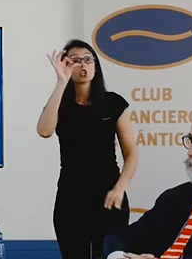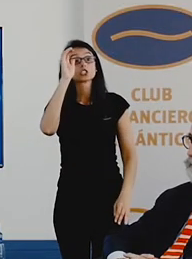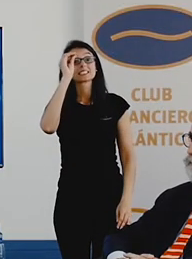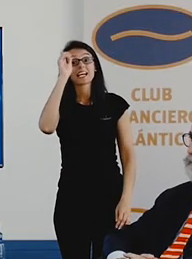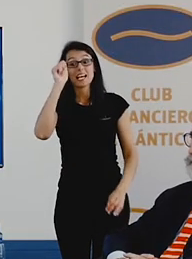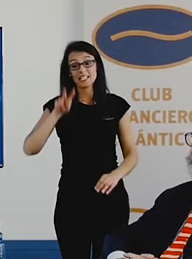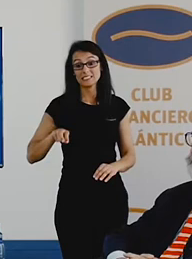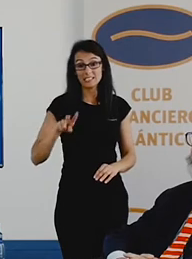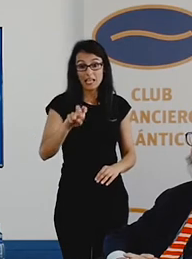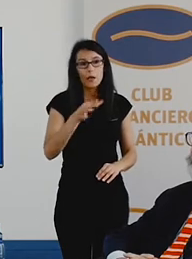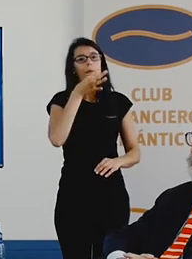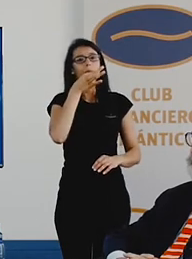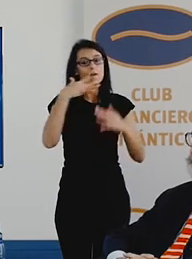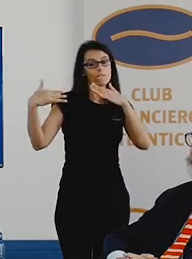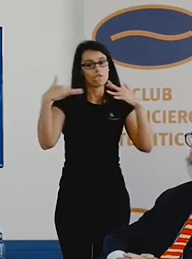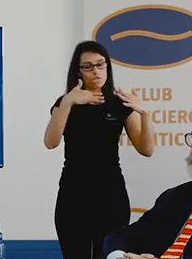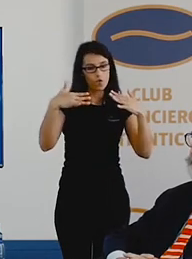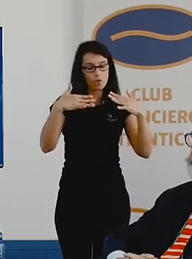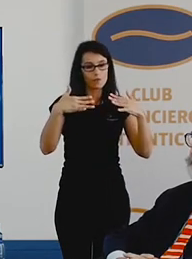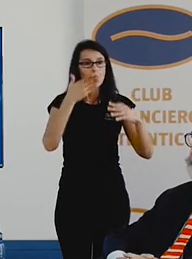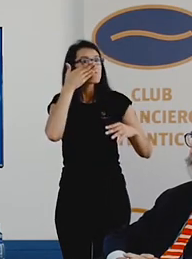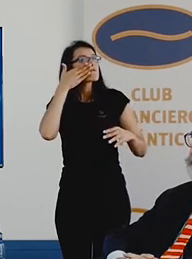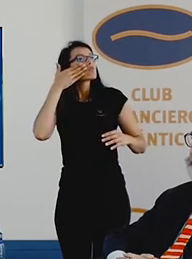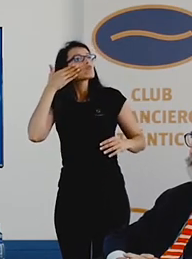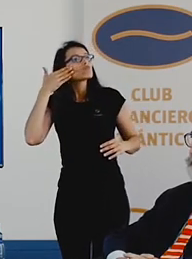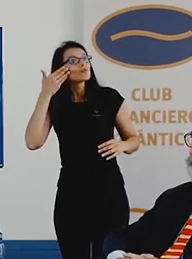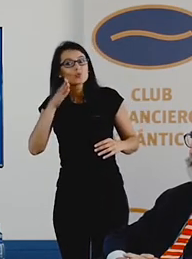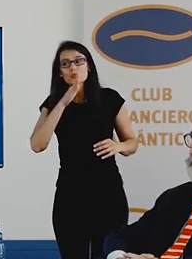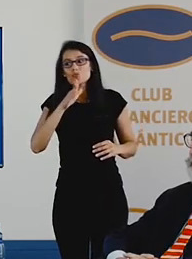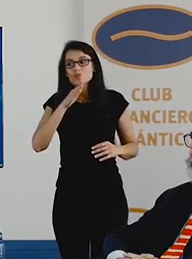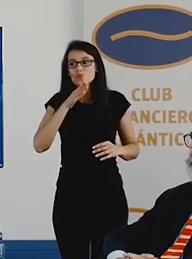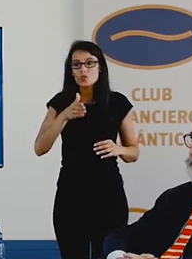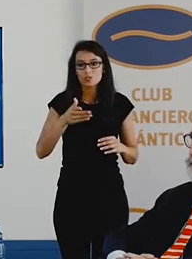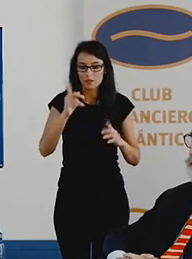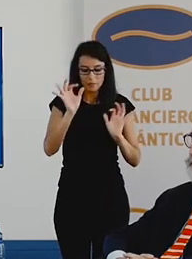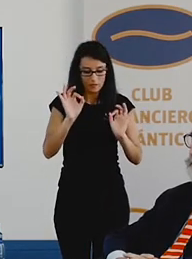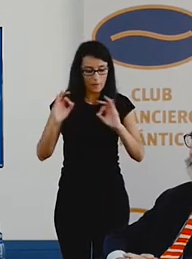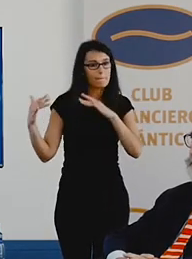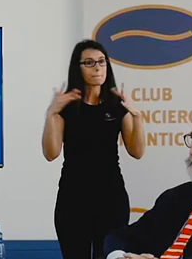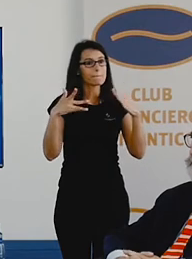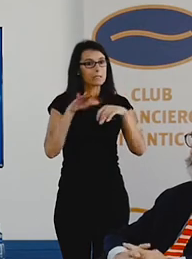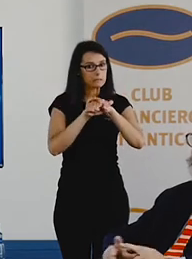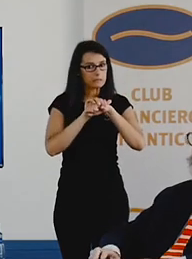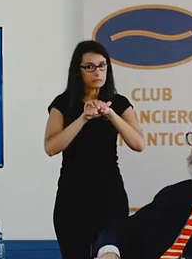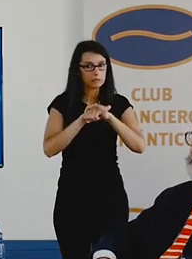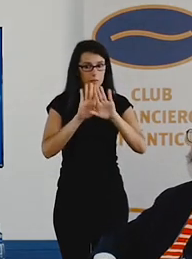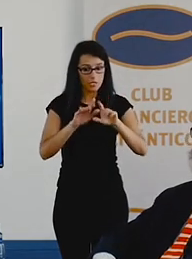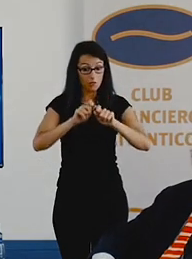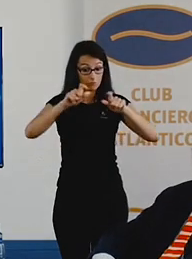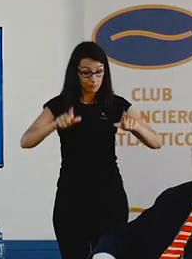es exárbitro de fútbol. Tiene el honor de haber sido el único árbitro, que es verdad que en un amistoso, pero también es verdad que en su propio